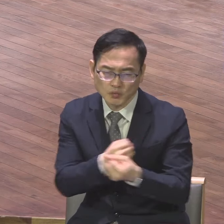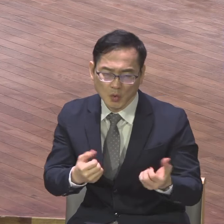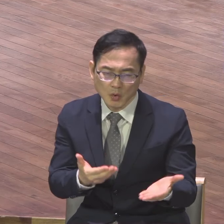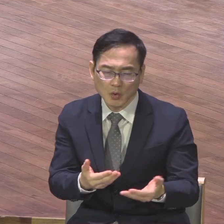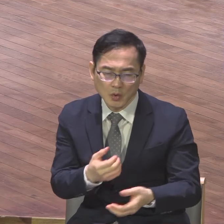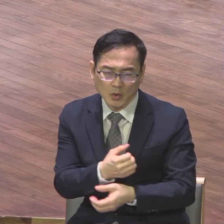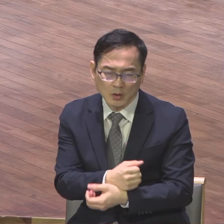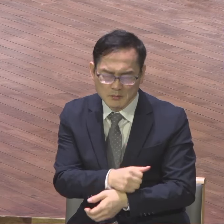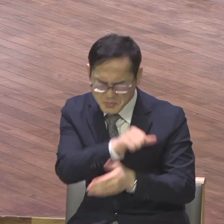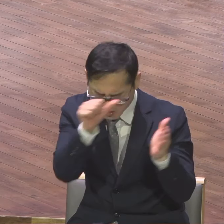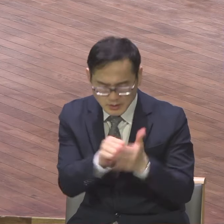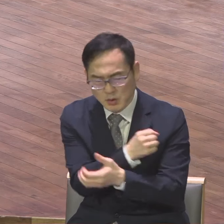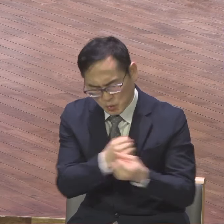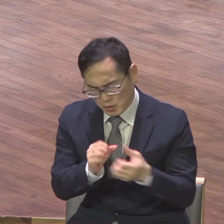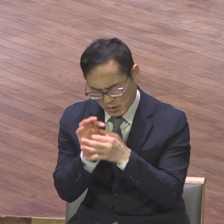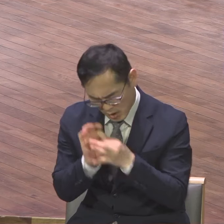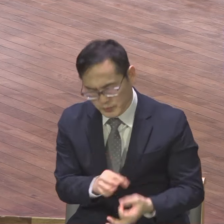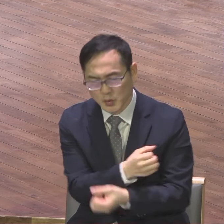못하지요. 우리 인격까지는